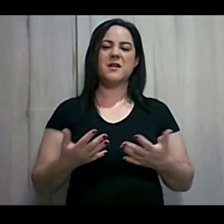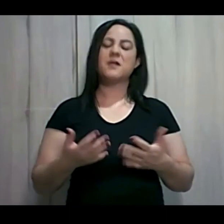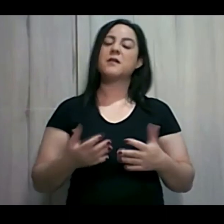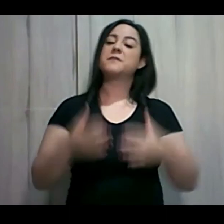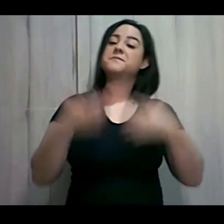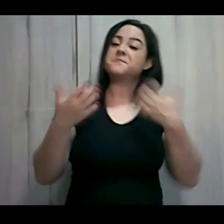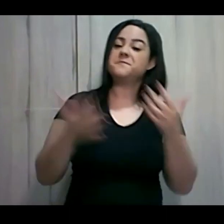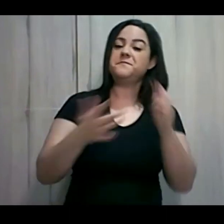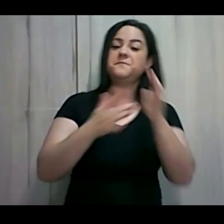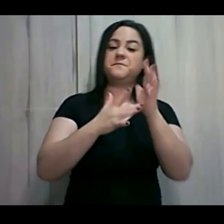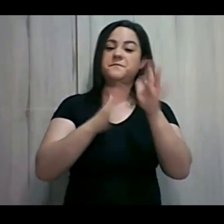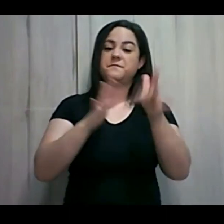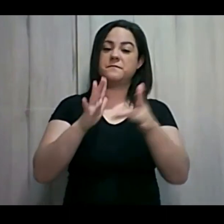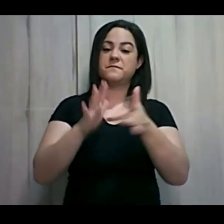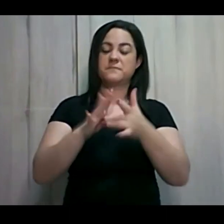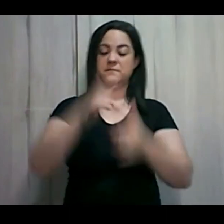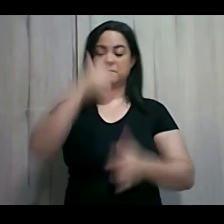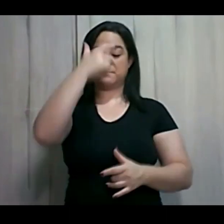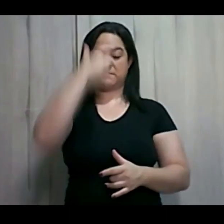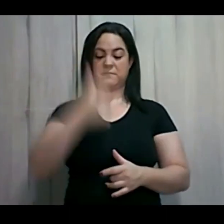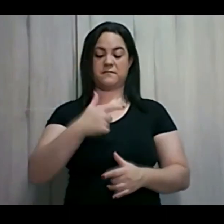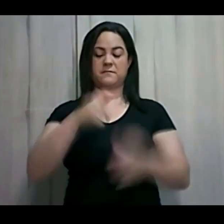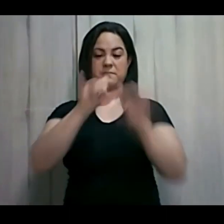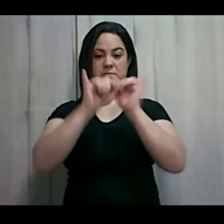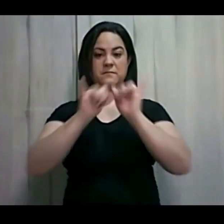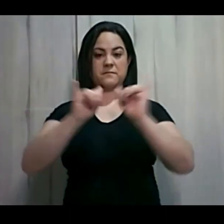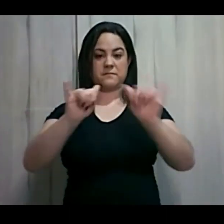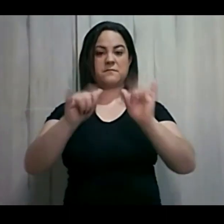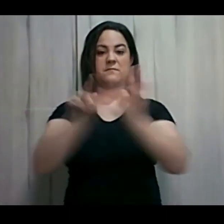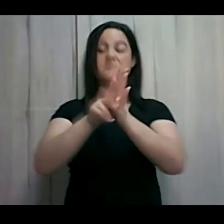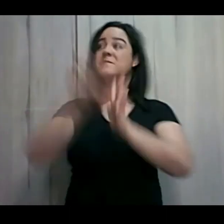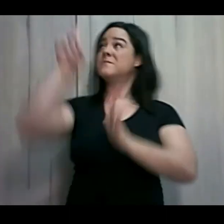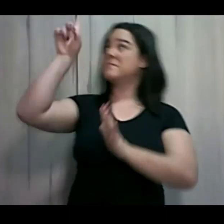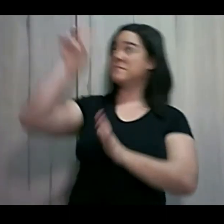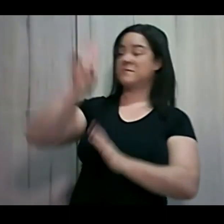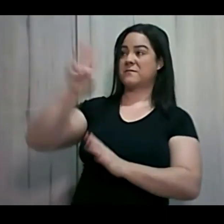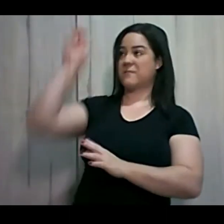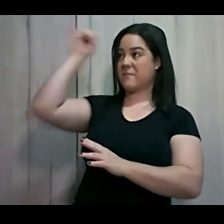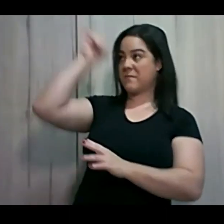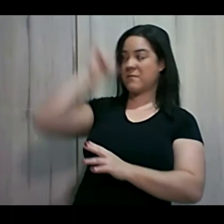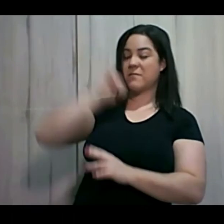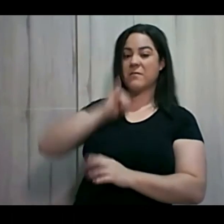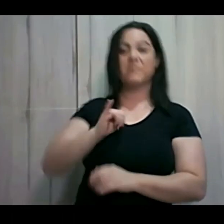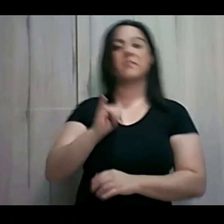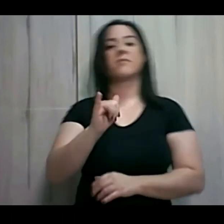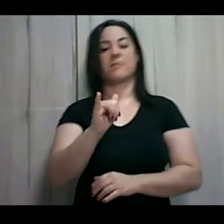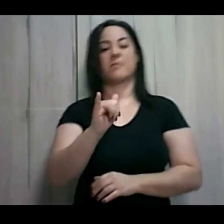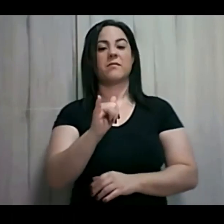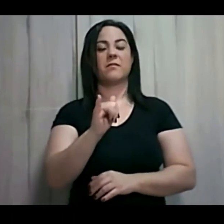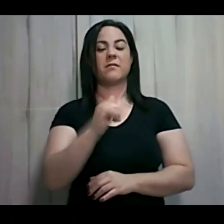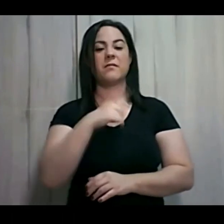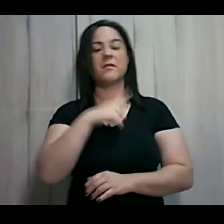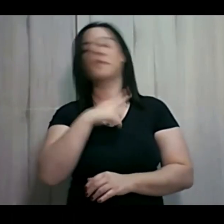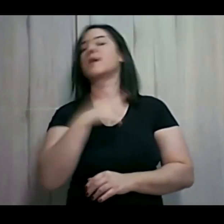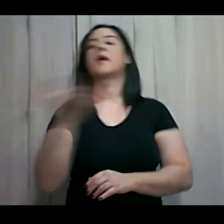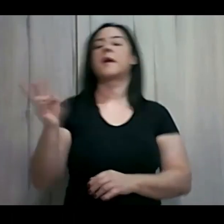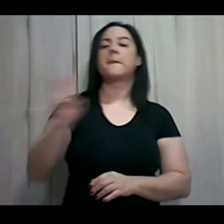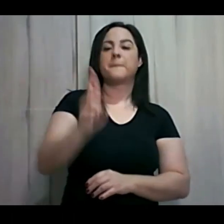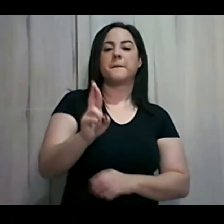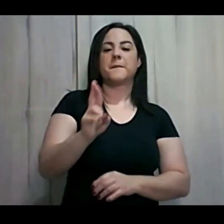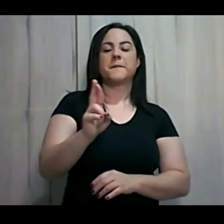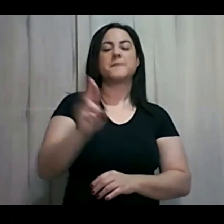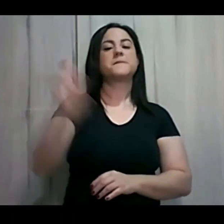coloca como alguém que fala por Deus, diante de Deus, representando Deus para